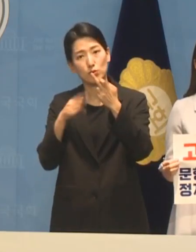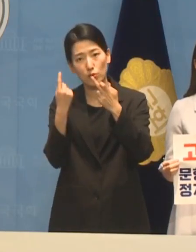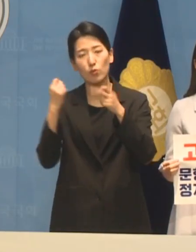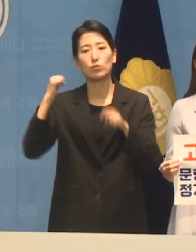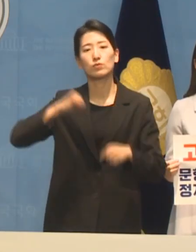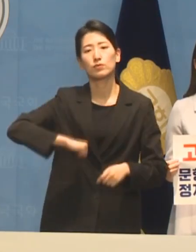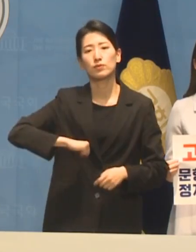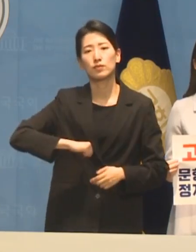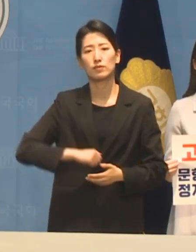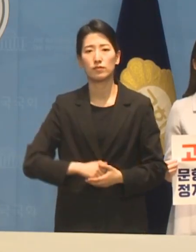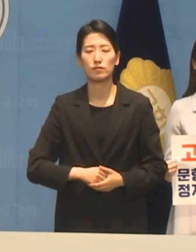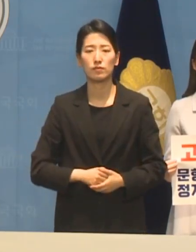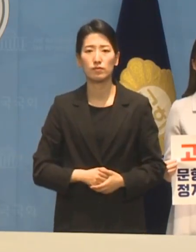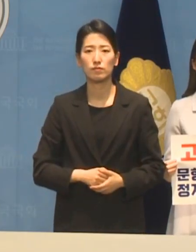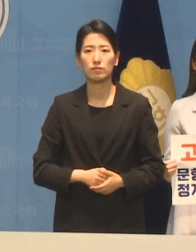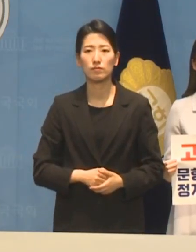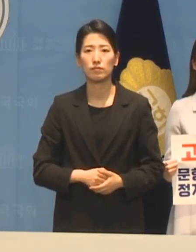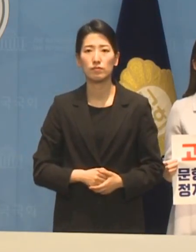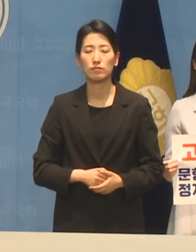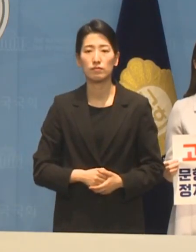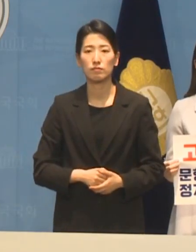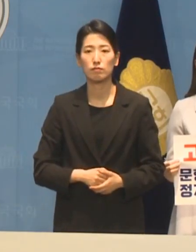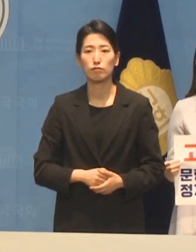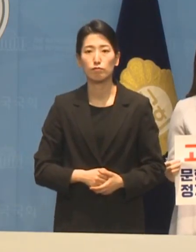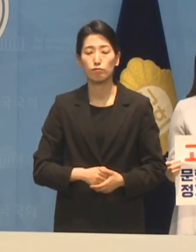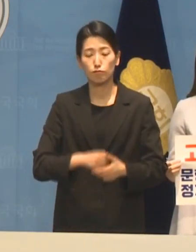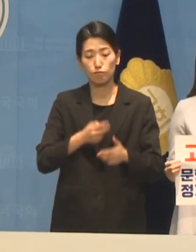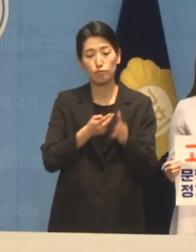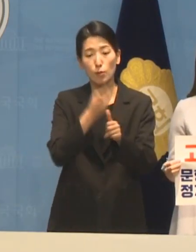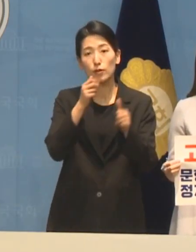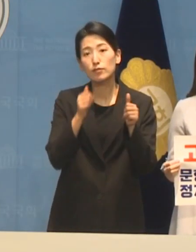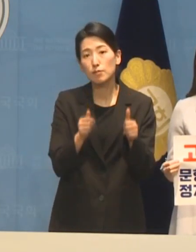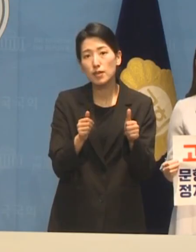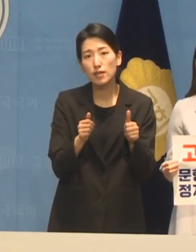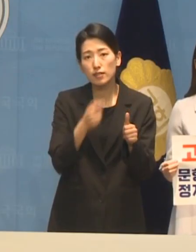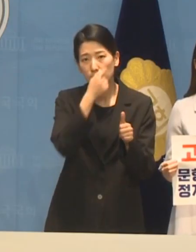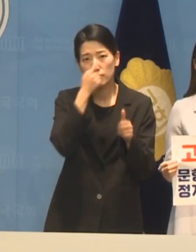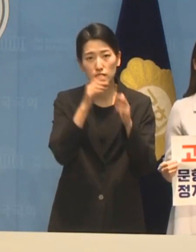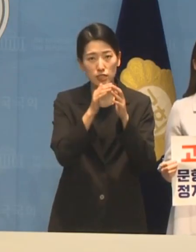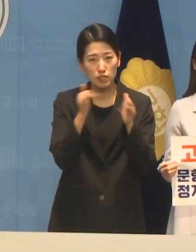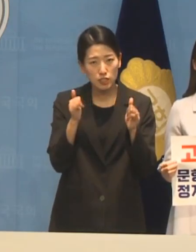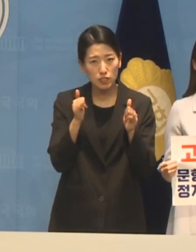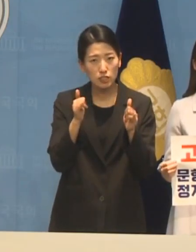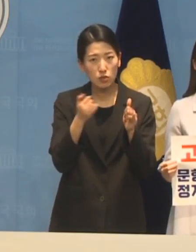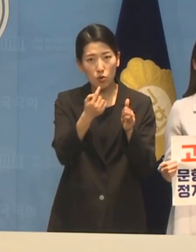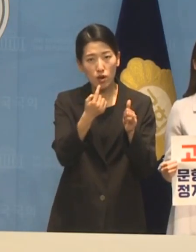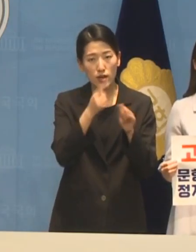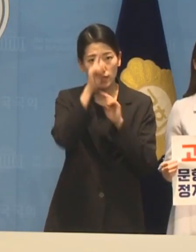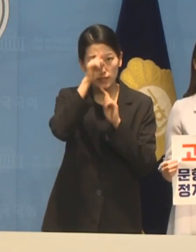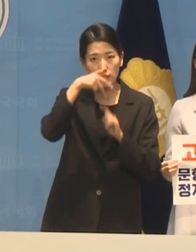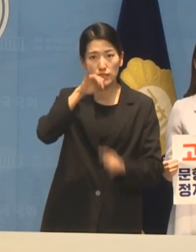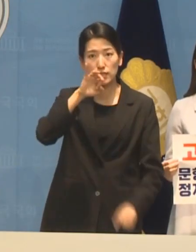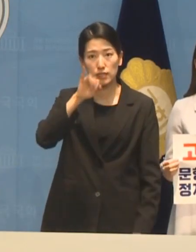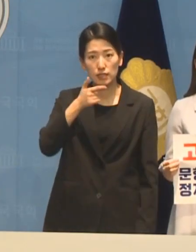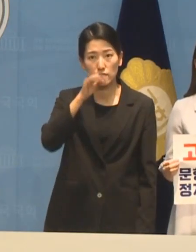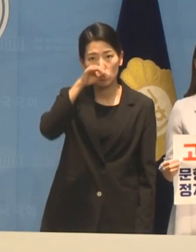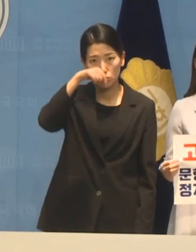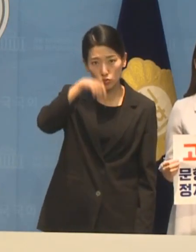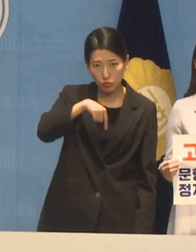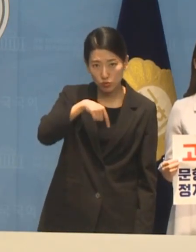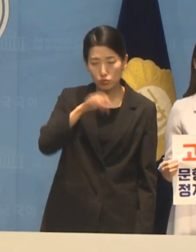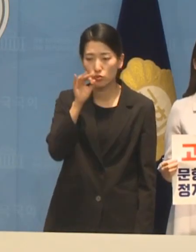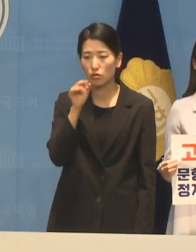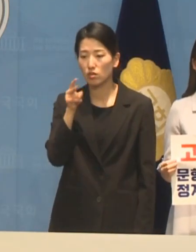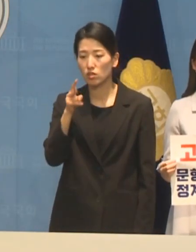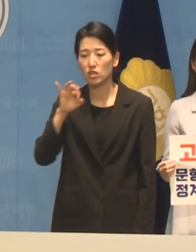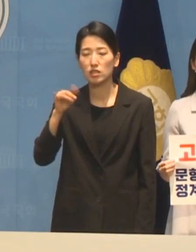위반하고 있습니다. 헌법재판소에 출석하여 증언한 수방사령관 이준호 방첩사령단